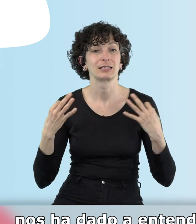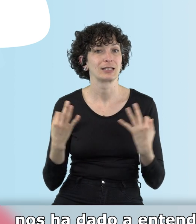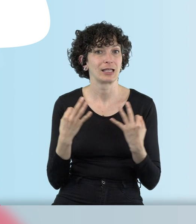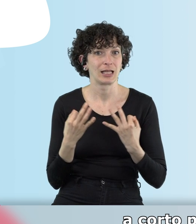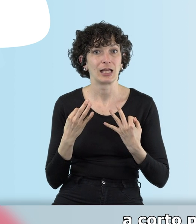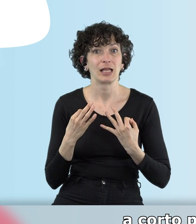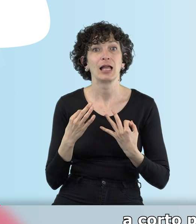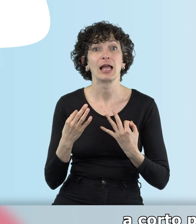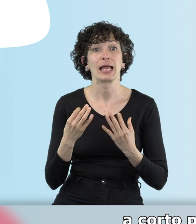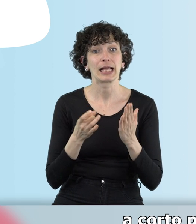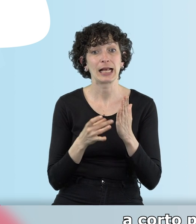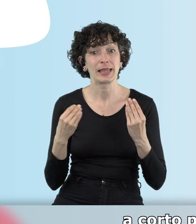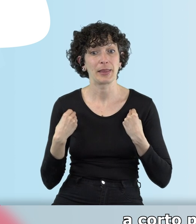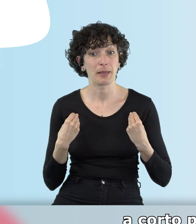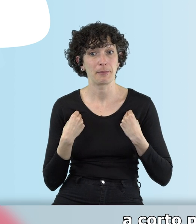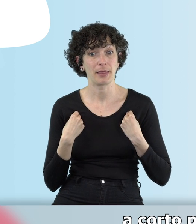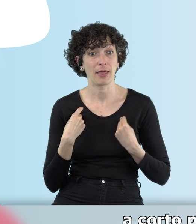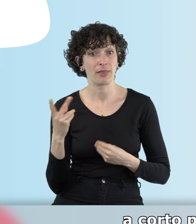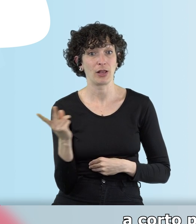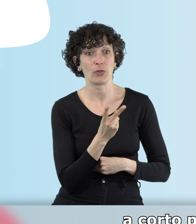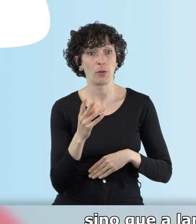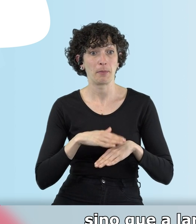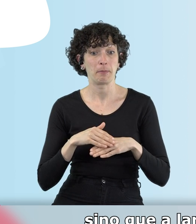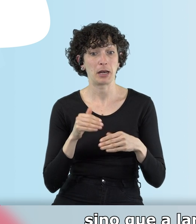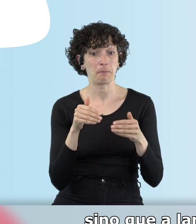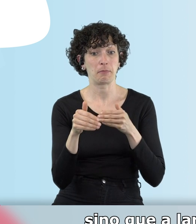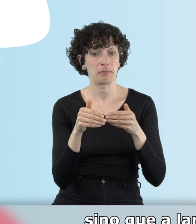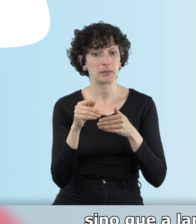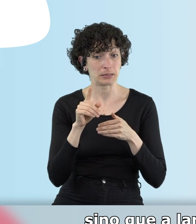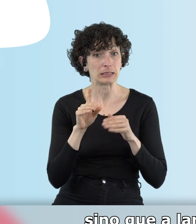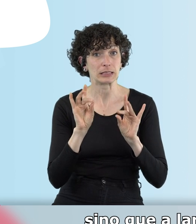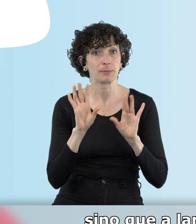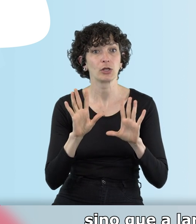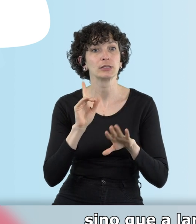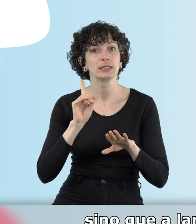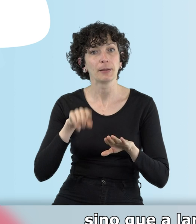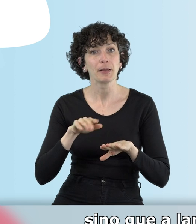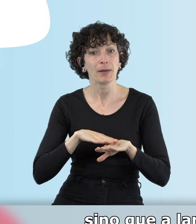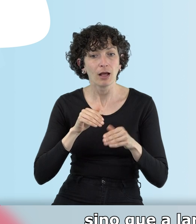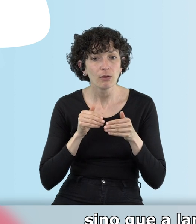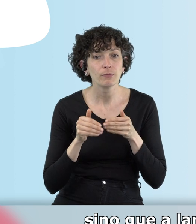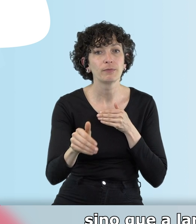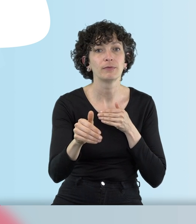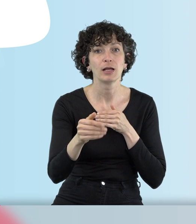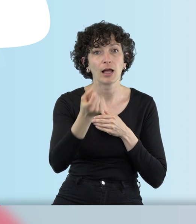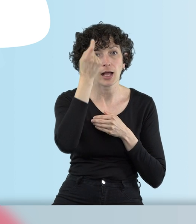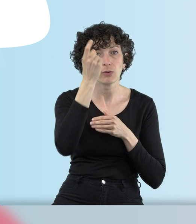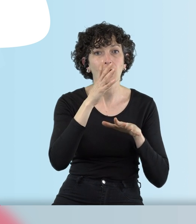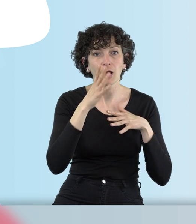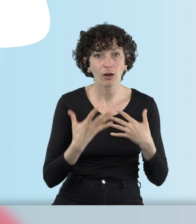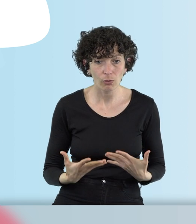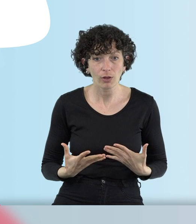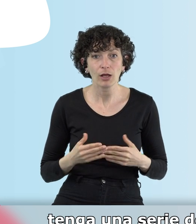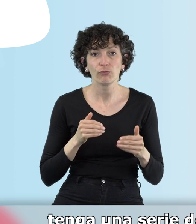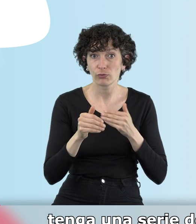la calidad de vida a corto plazo de las dos personas participantes, sino que a largo plazo nos permite que el alumnado de hoy,